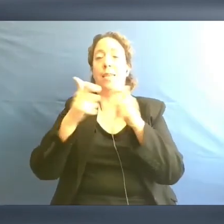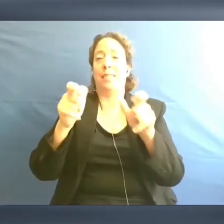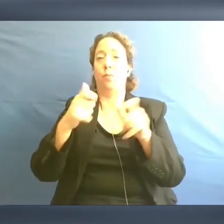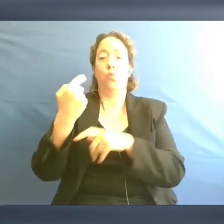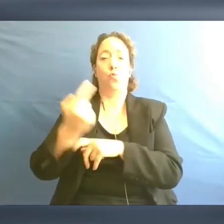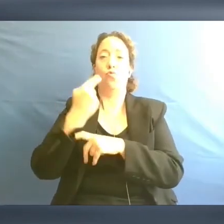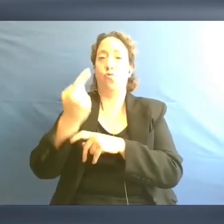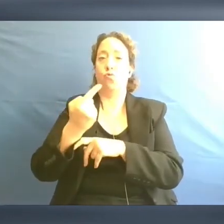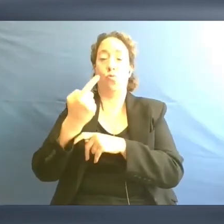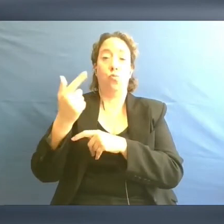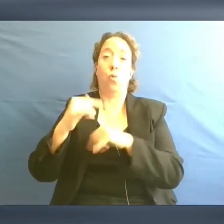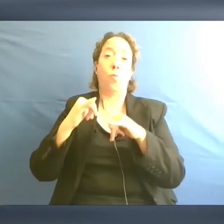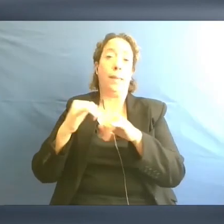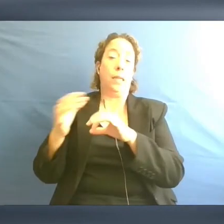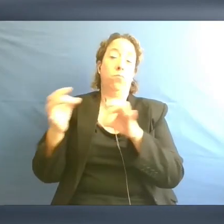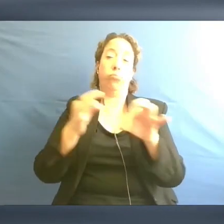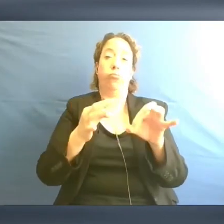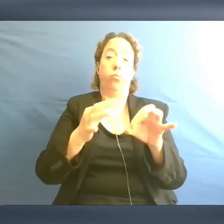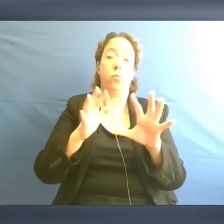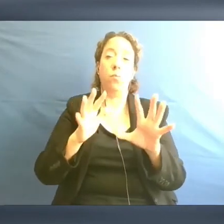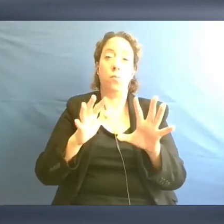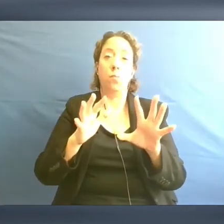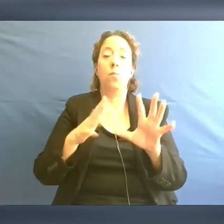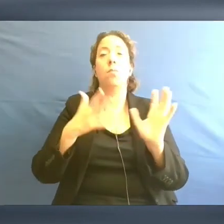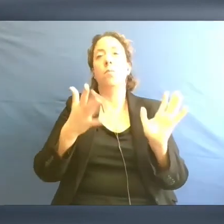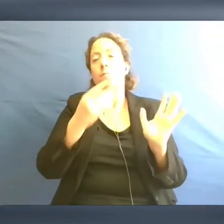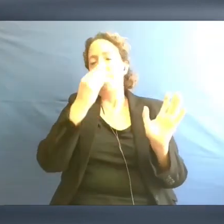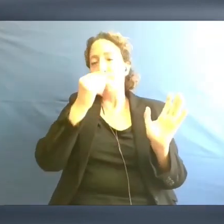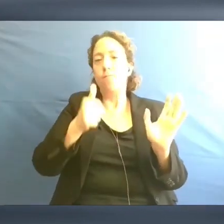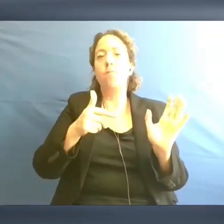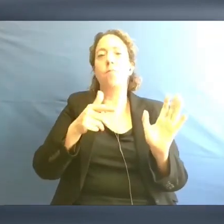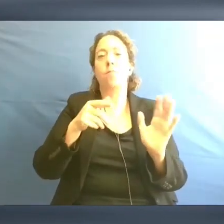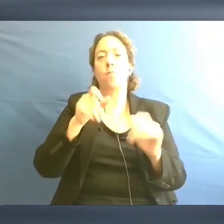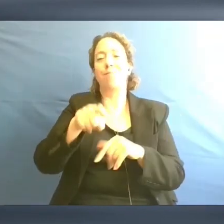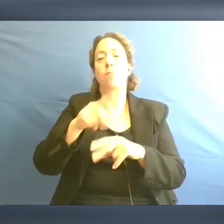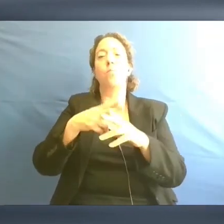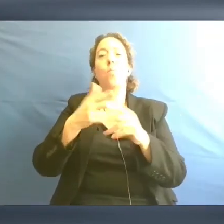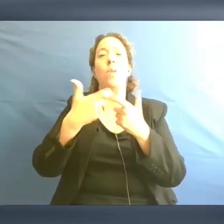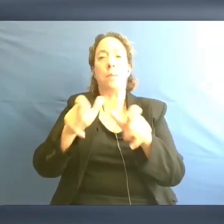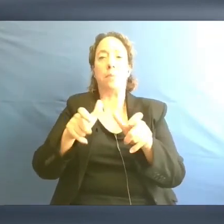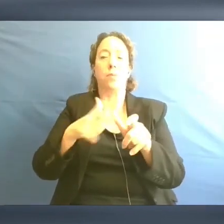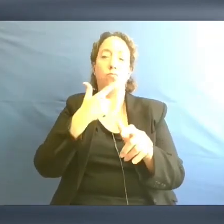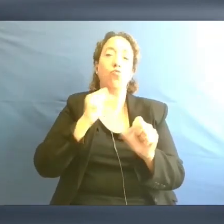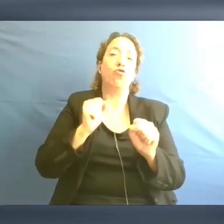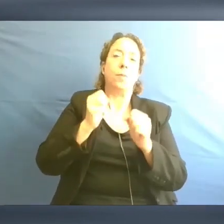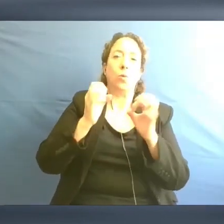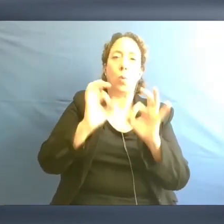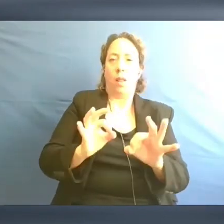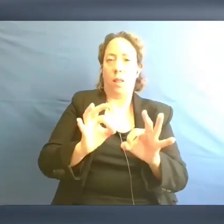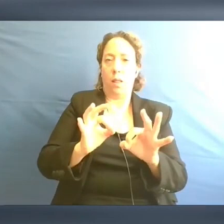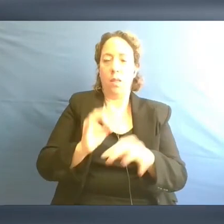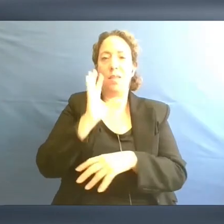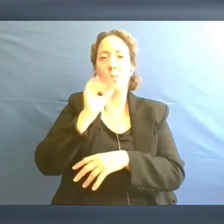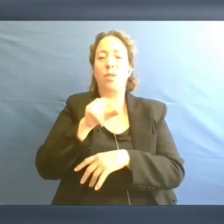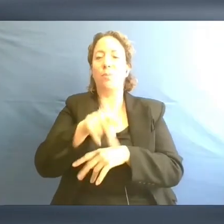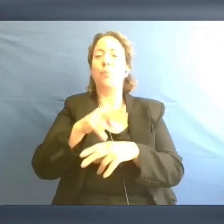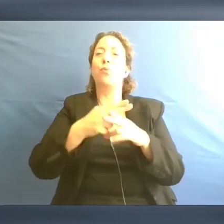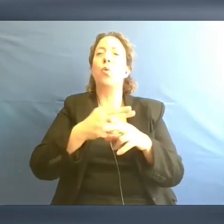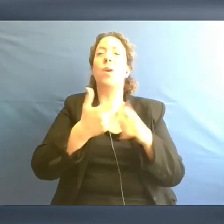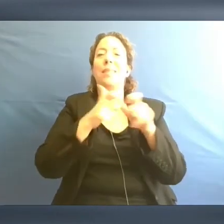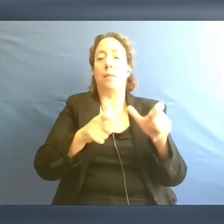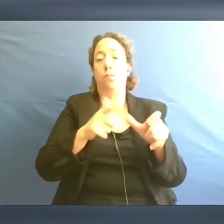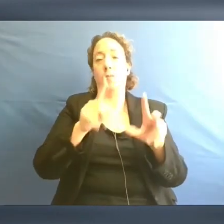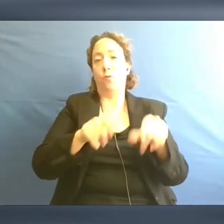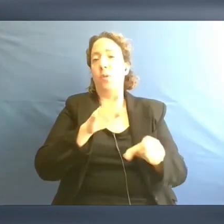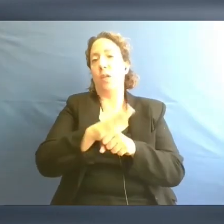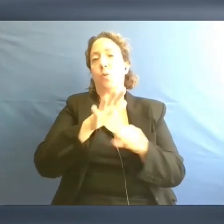par défaut. Et on suppose que ce nom accessible peut être correct. Donc ça arrive que ce nom accessible soit suffisant